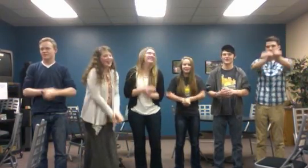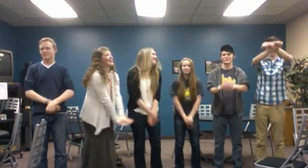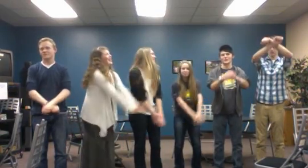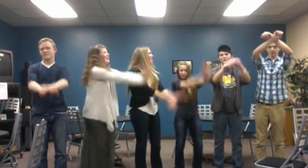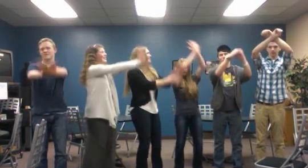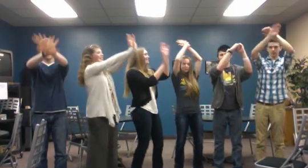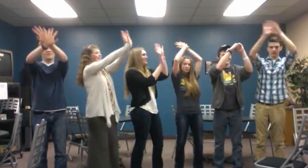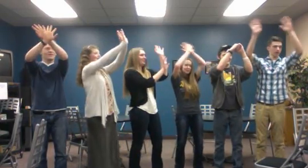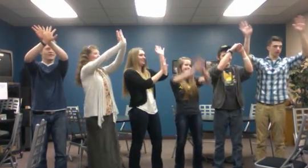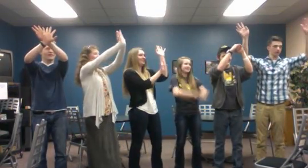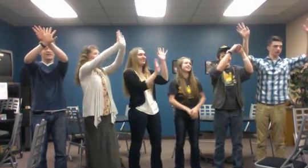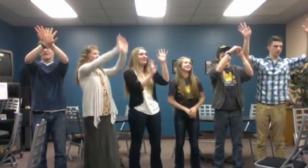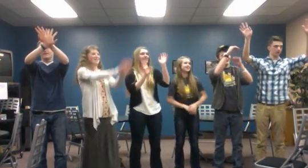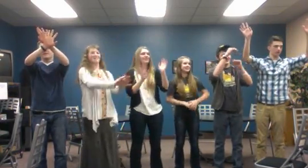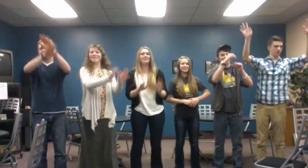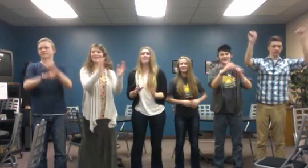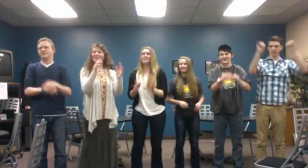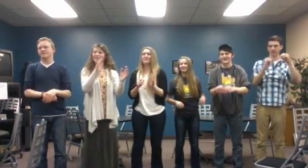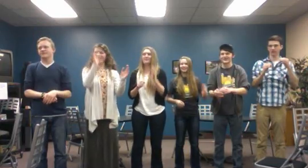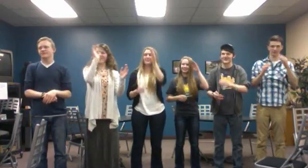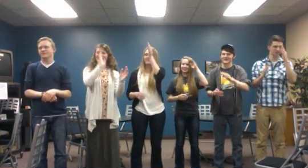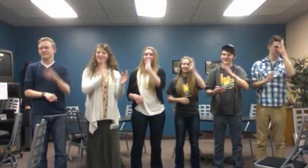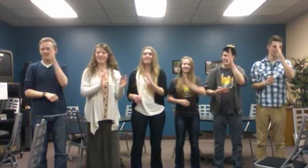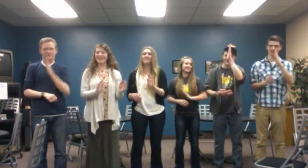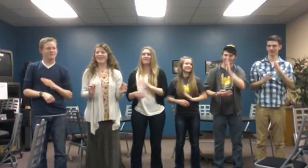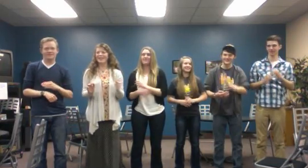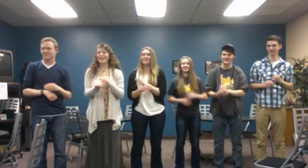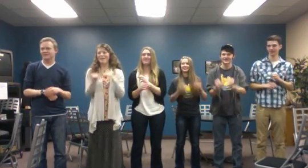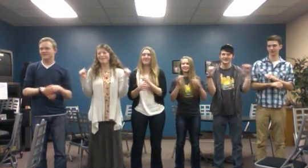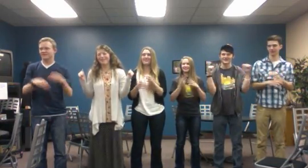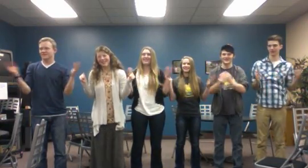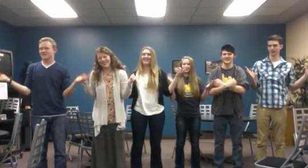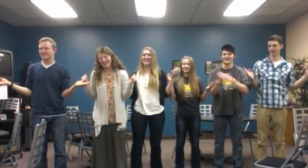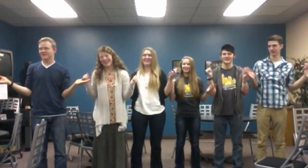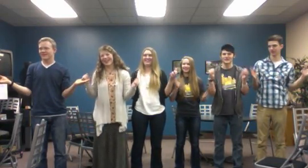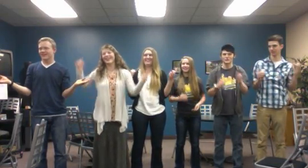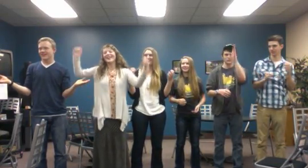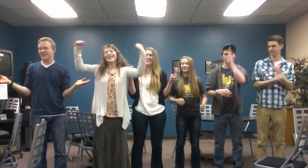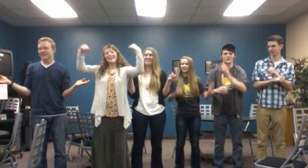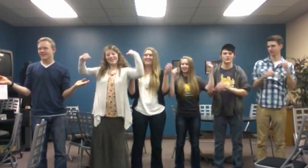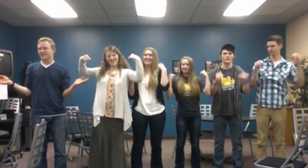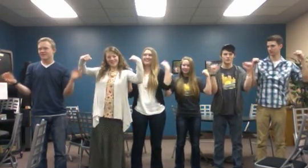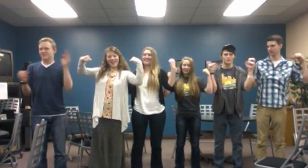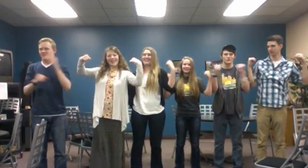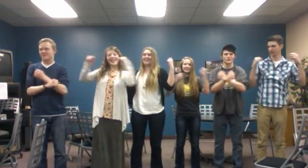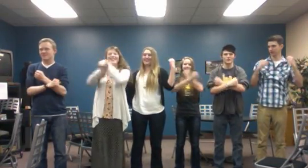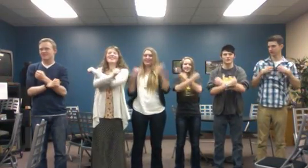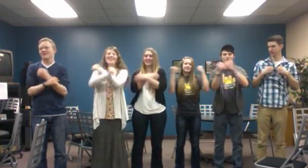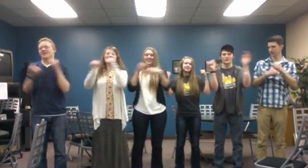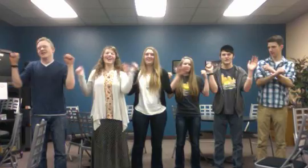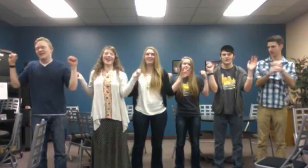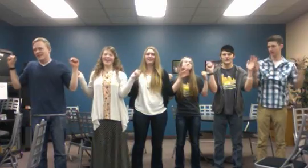montes, Solo Dios Puede Salvar, Y Dios Puede Salvar,